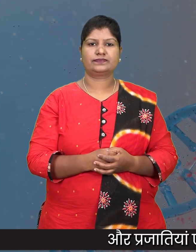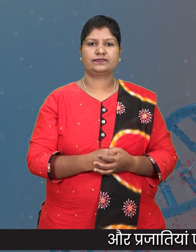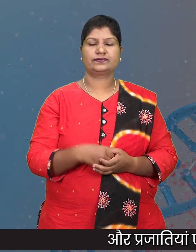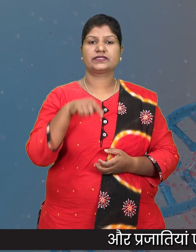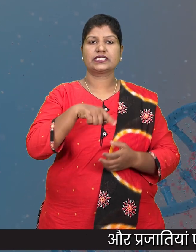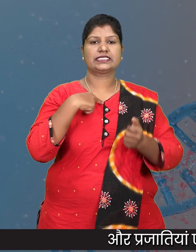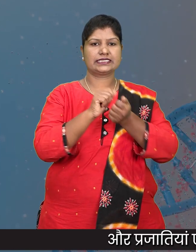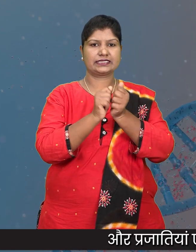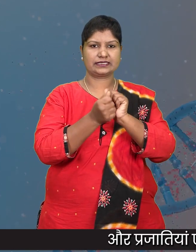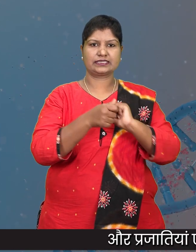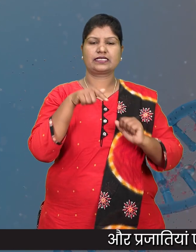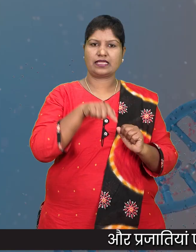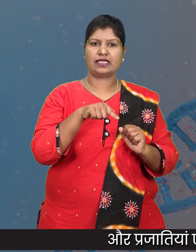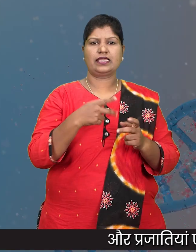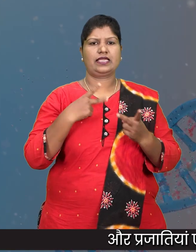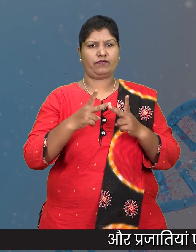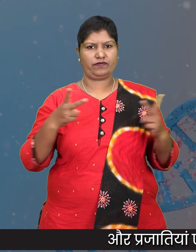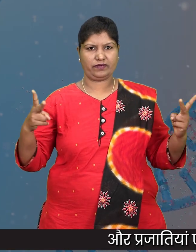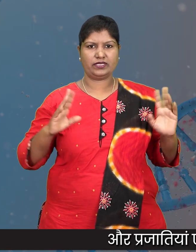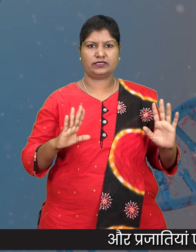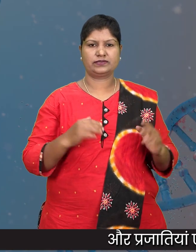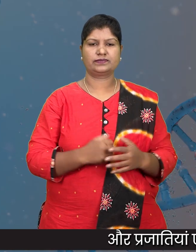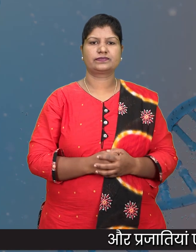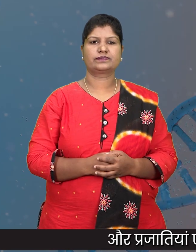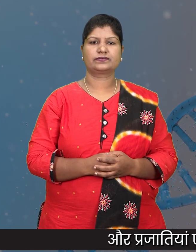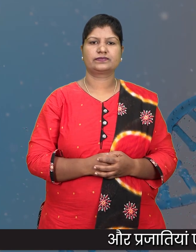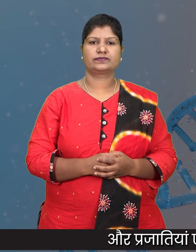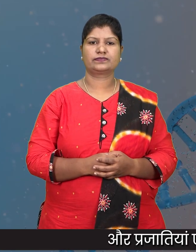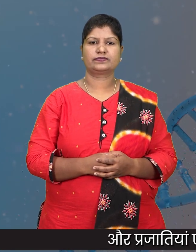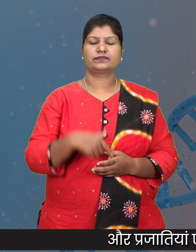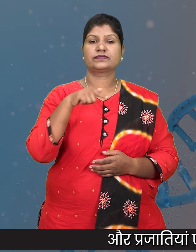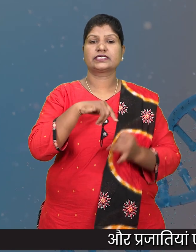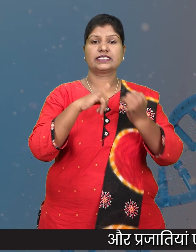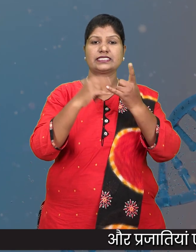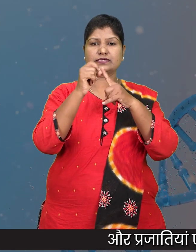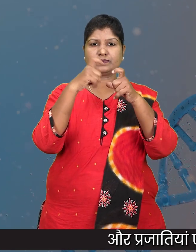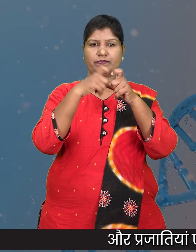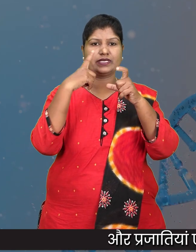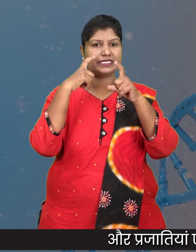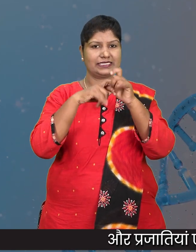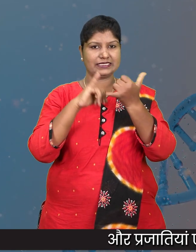और प्रजातियां एक नई प्रजाति में संशोधित हो जाती है।